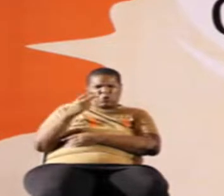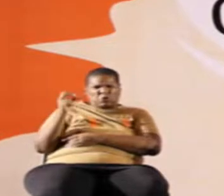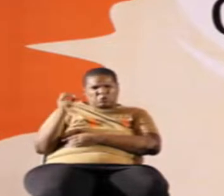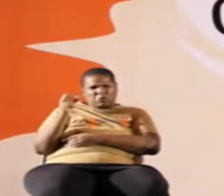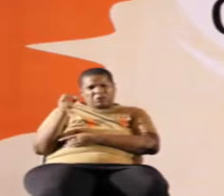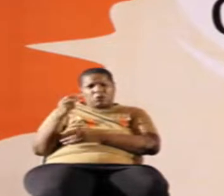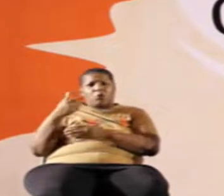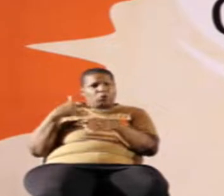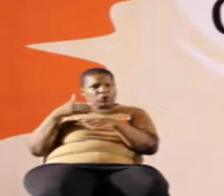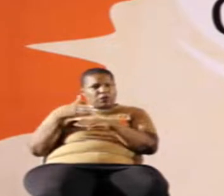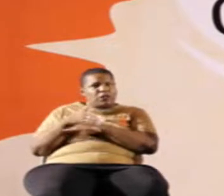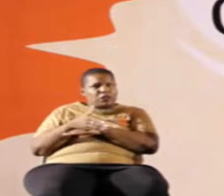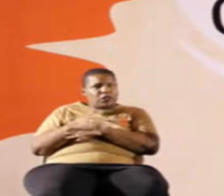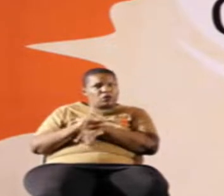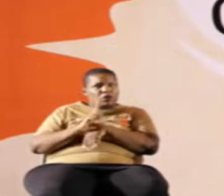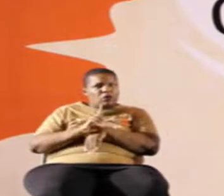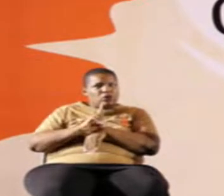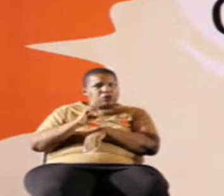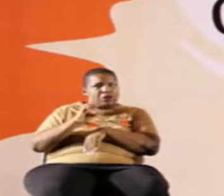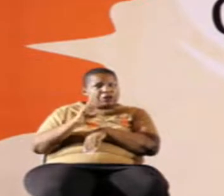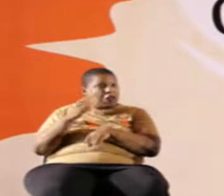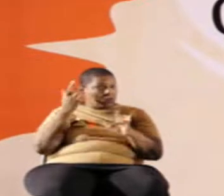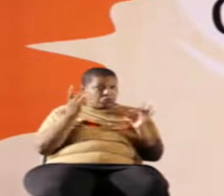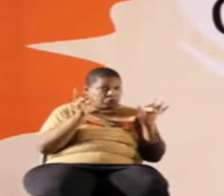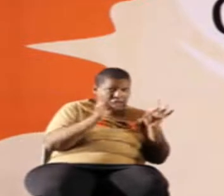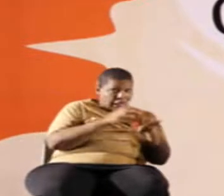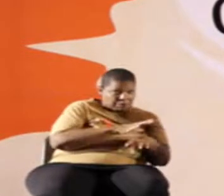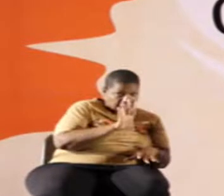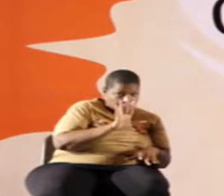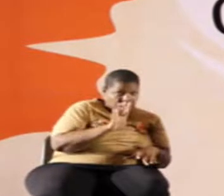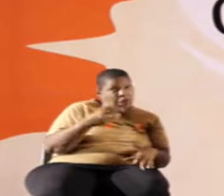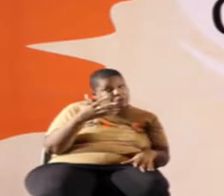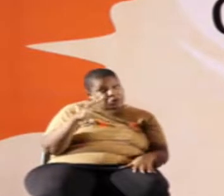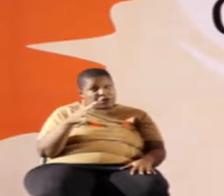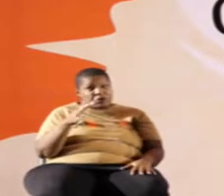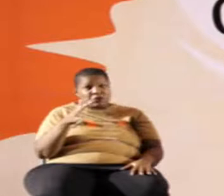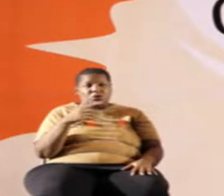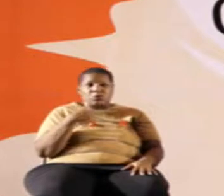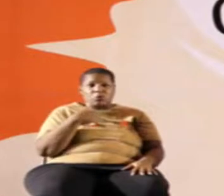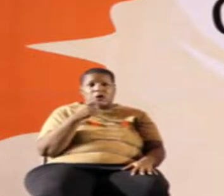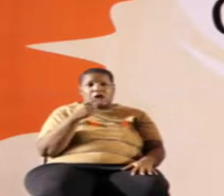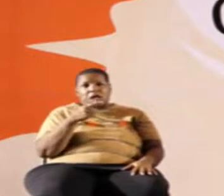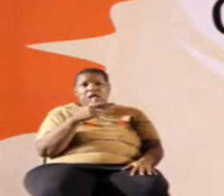entrei no doutorado, eu sei que eu terminei em 2007, então é 4 anos antes, né?